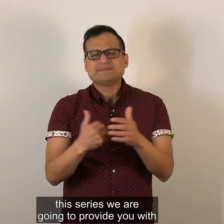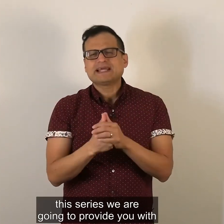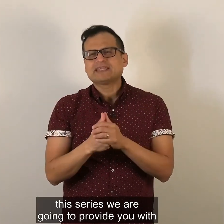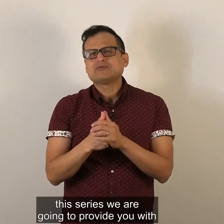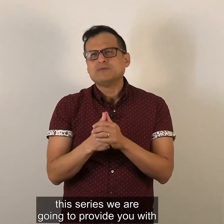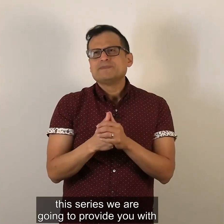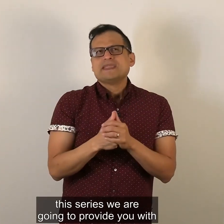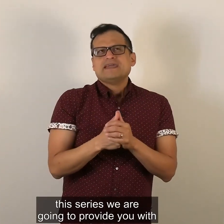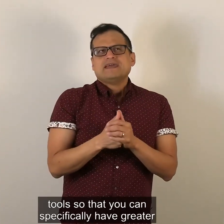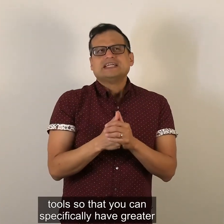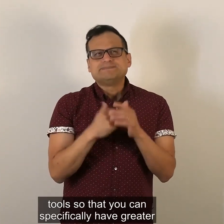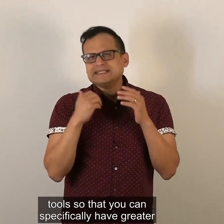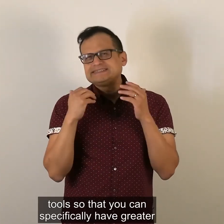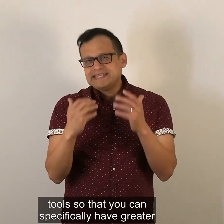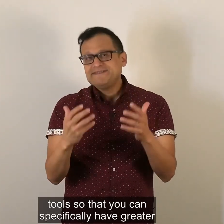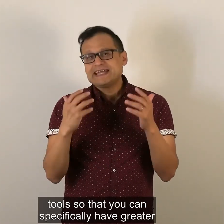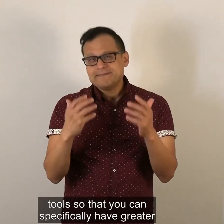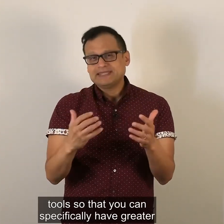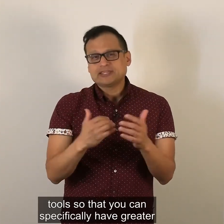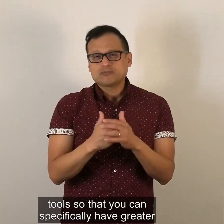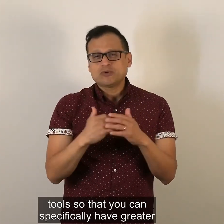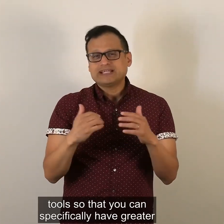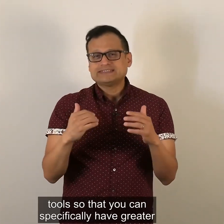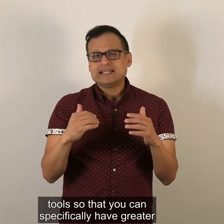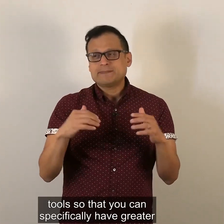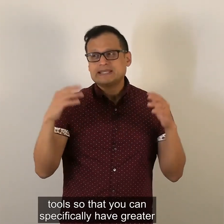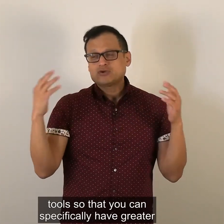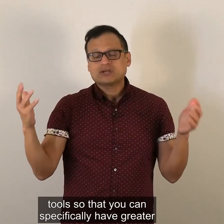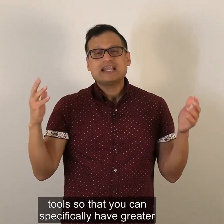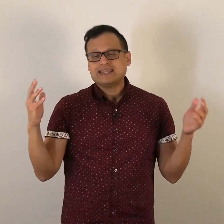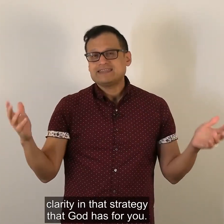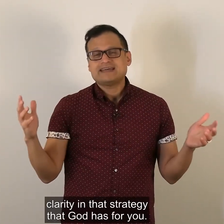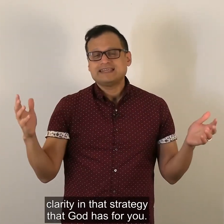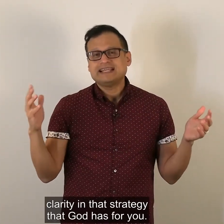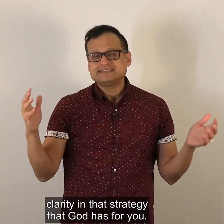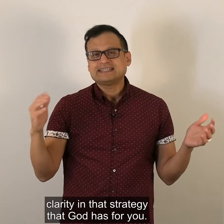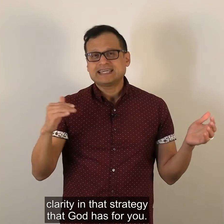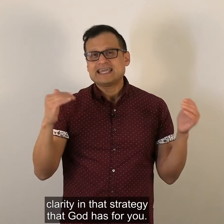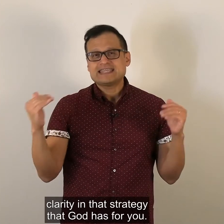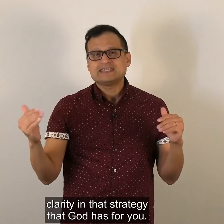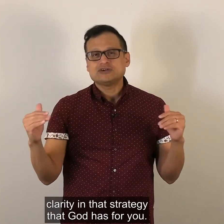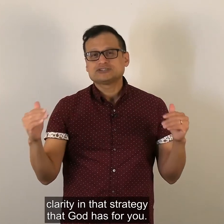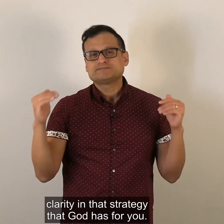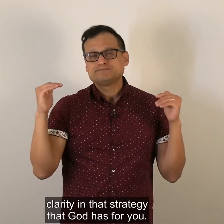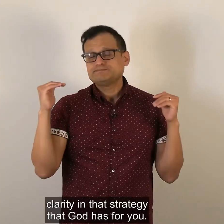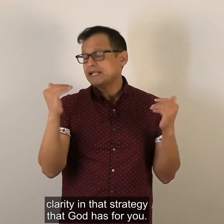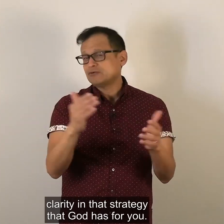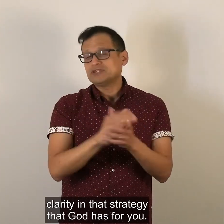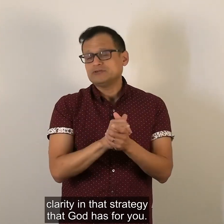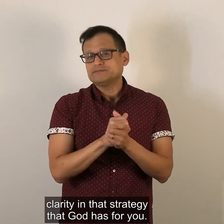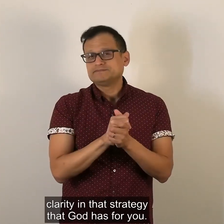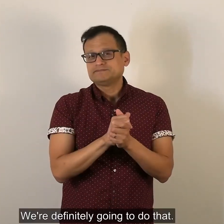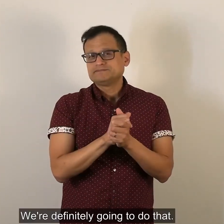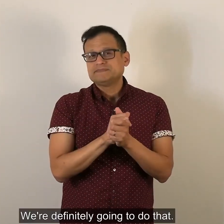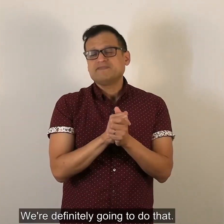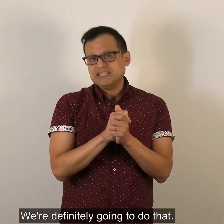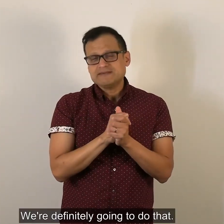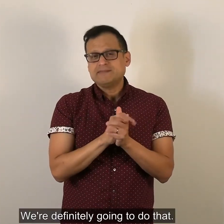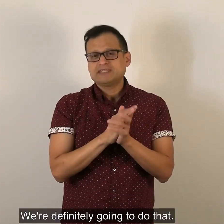que tú específicamente tú puedas tener mayor claridad en la estrategia de Dios para contigo. Definitivamente lo vamos